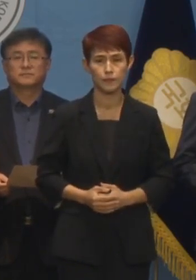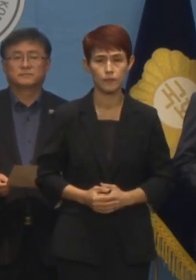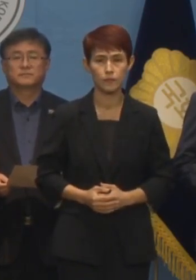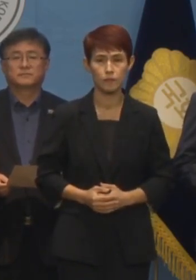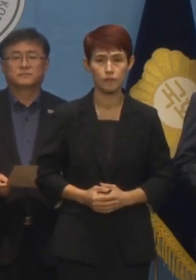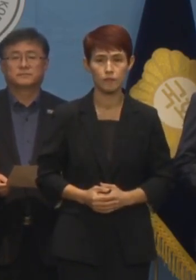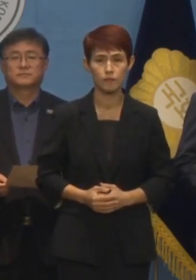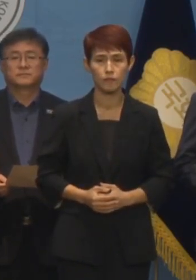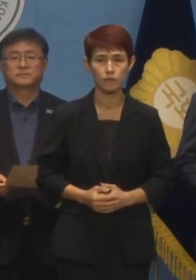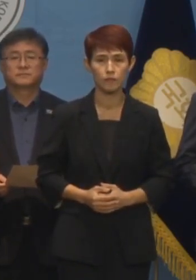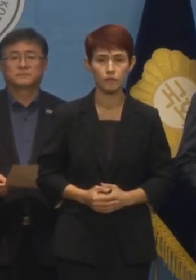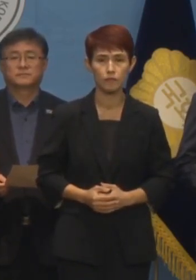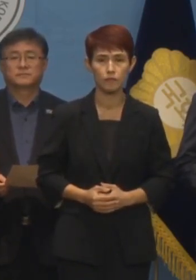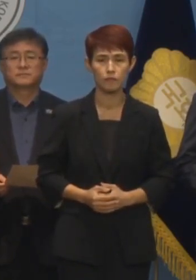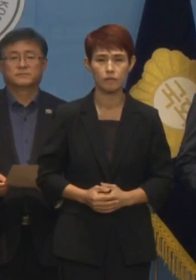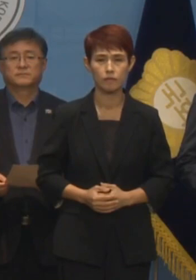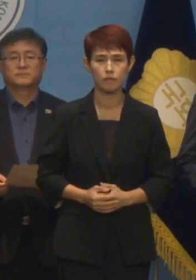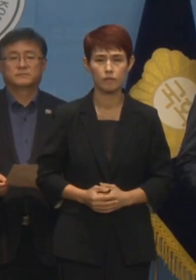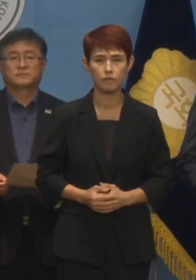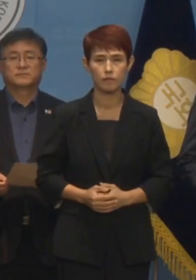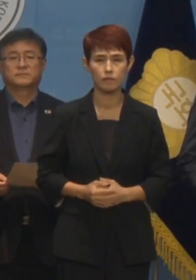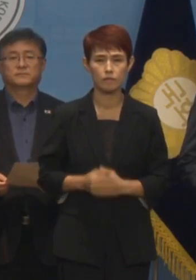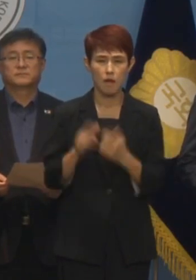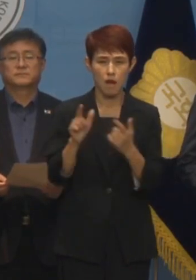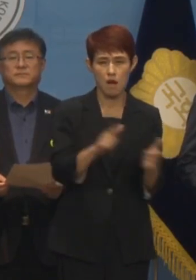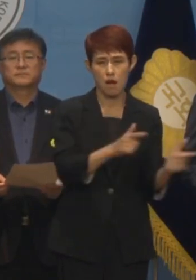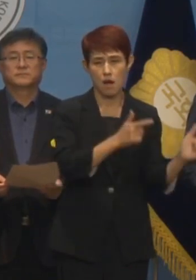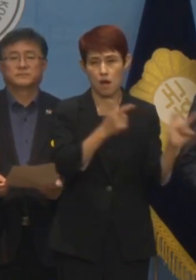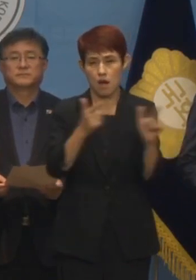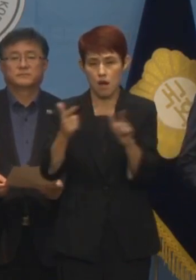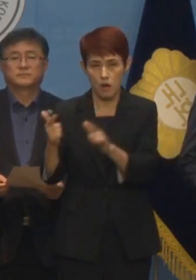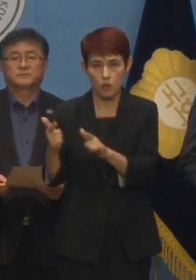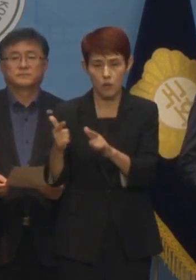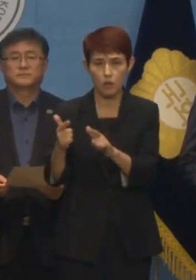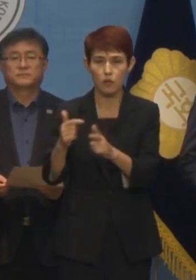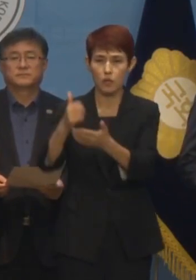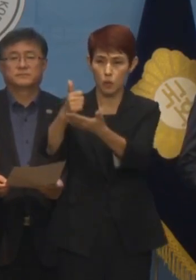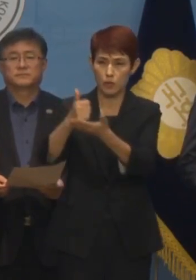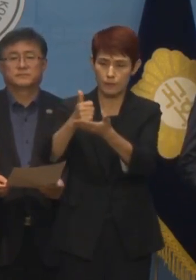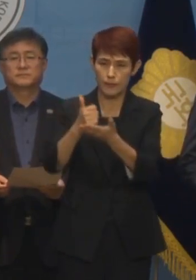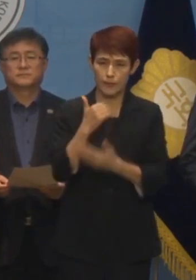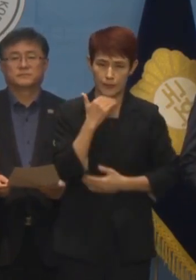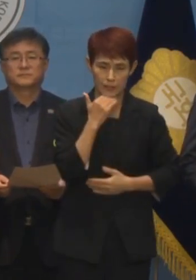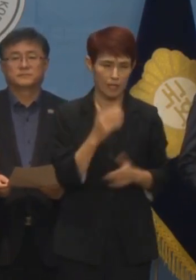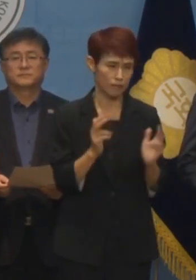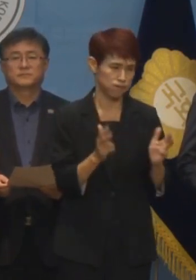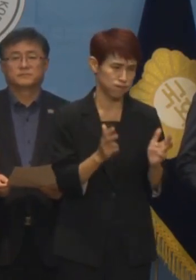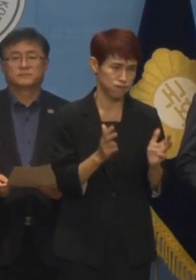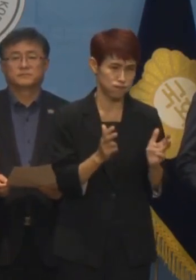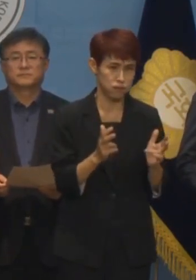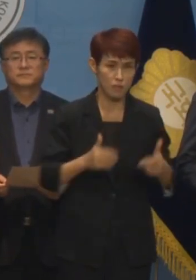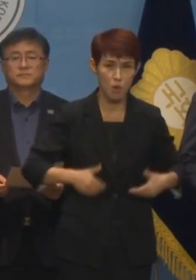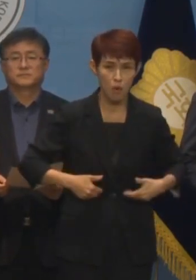언제 올지 모를 손님을 위해 하루 종일 냉방기를 가동해야 하는 소상공인들이 있습니다.